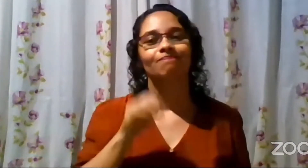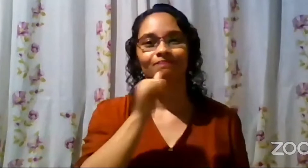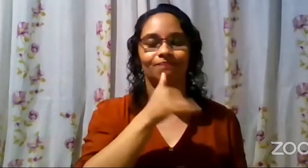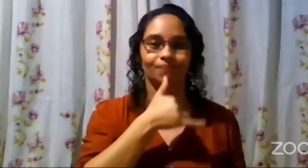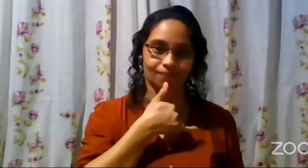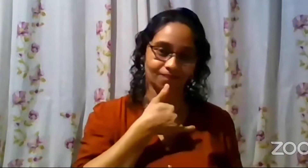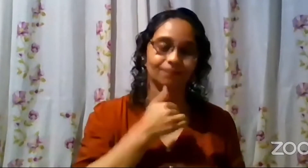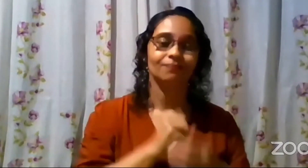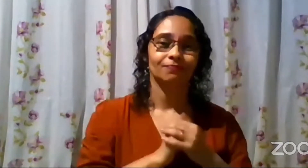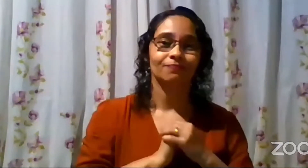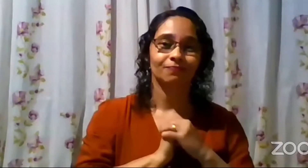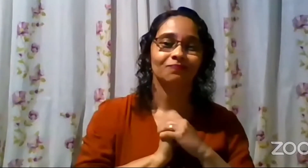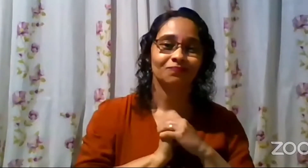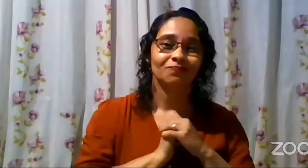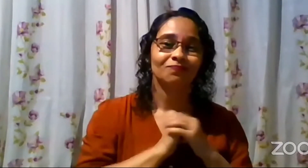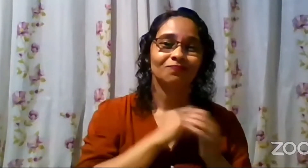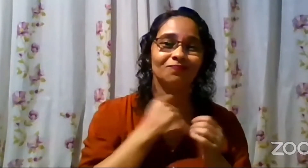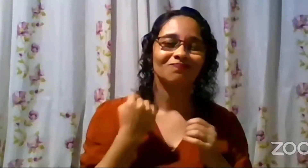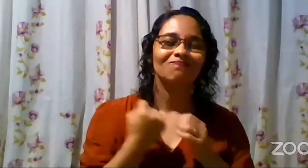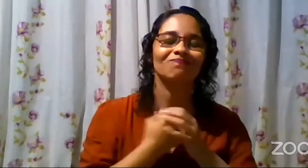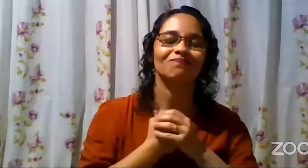amada, ela morreu. E eu fiquei muito triste.